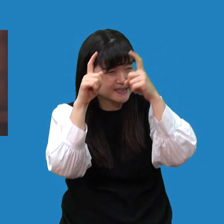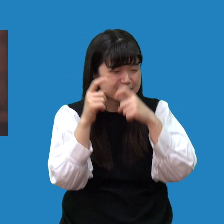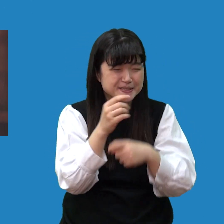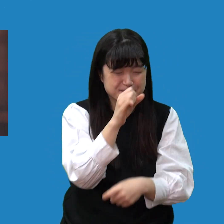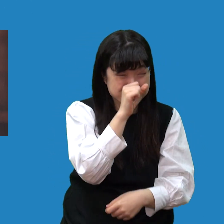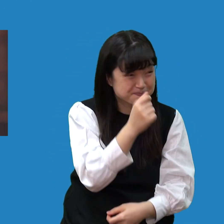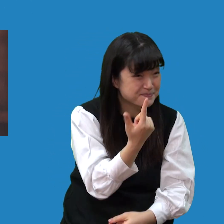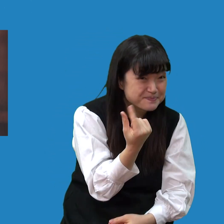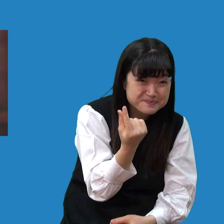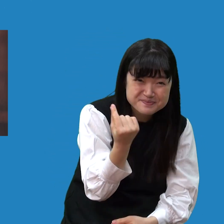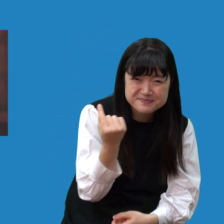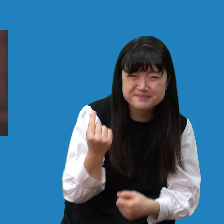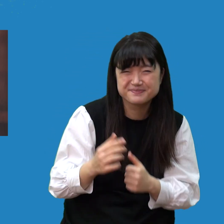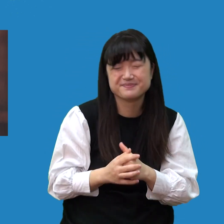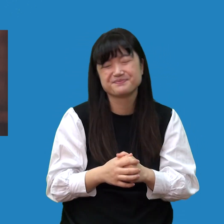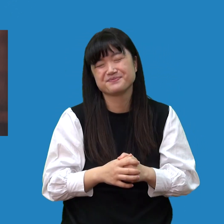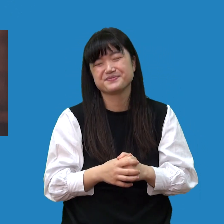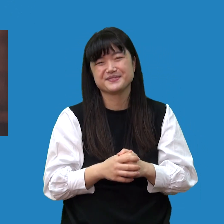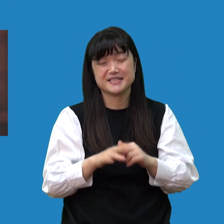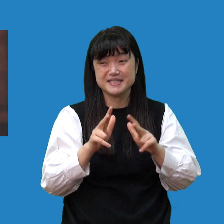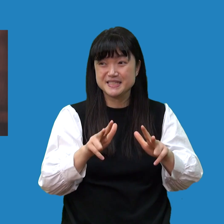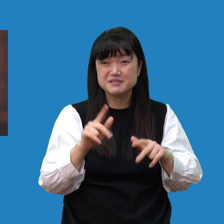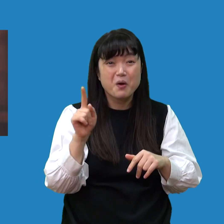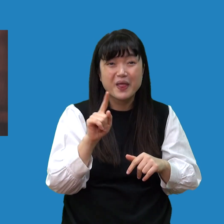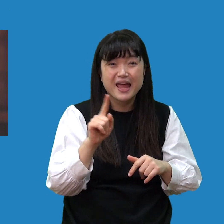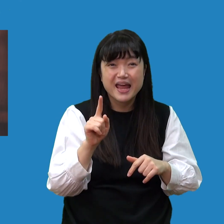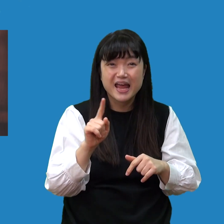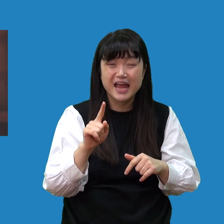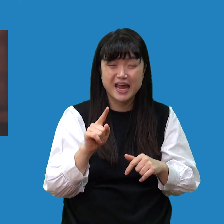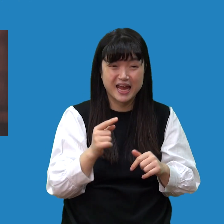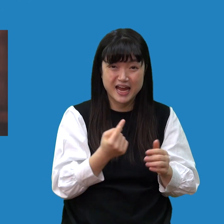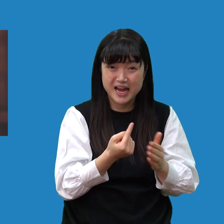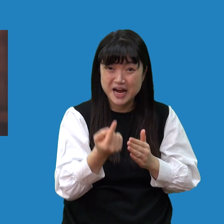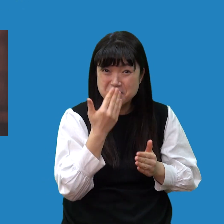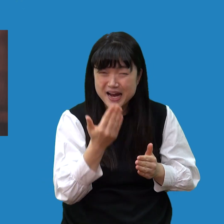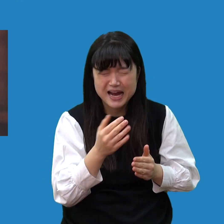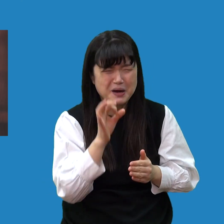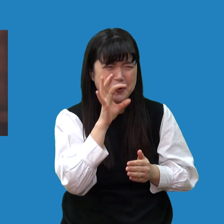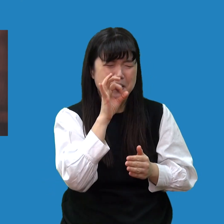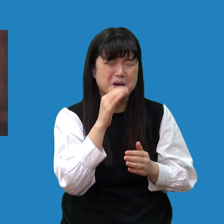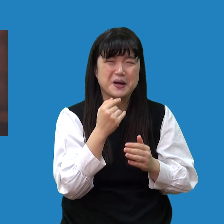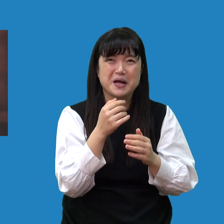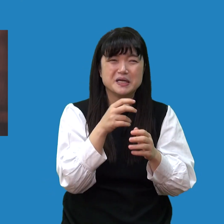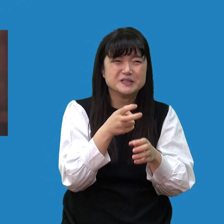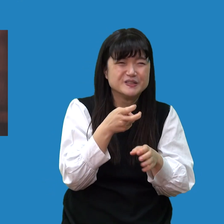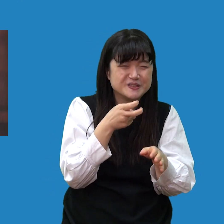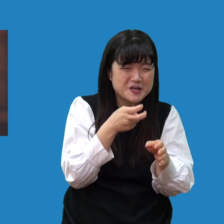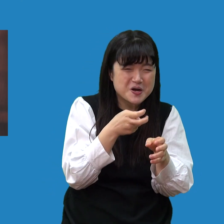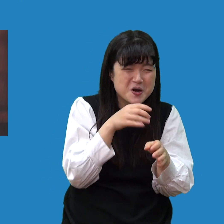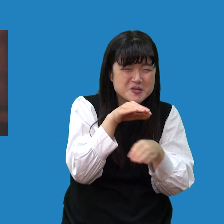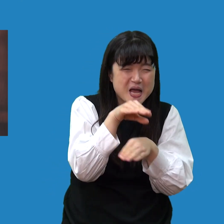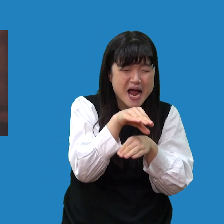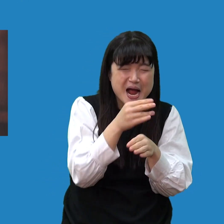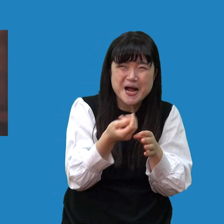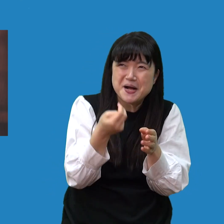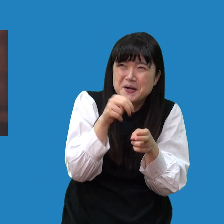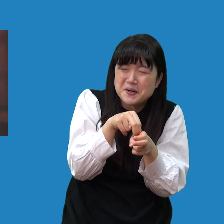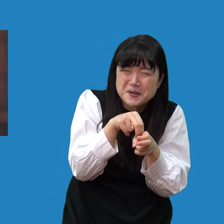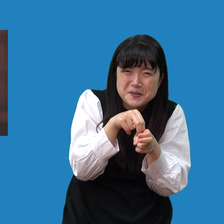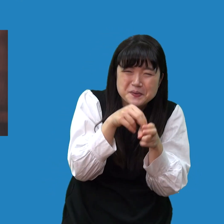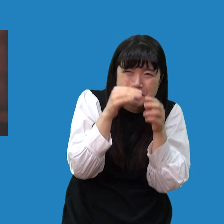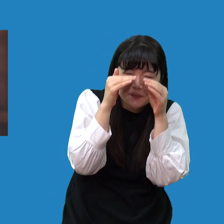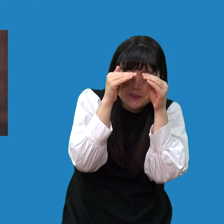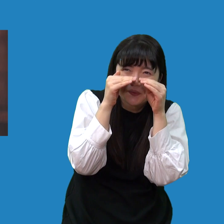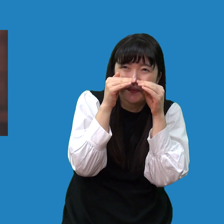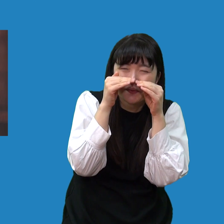얼마나 좋았겠습니까? 근데 트럭 타고 다 무장된 속에서 거기서 고개만 뼈쭉 펴놓고